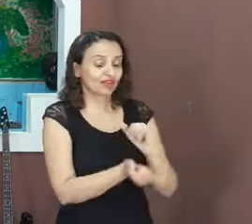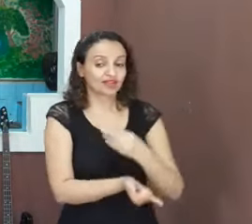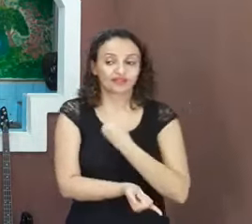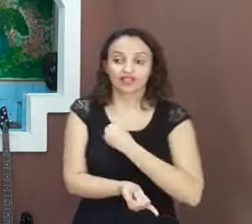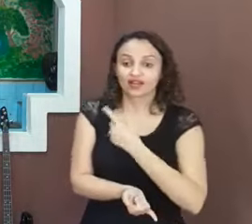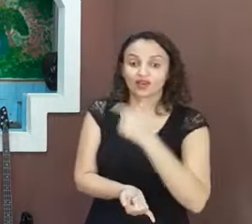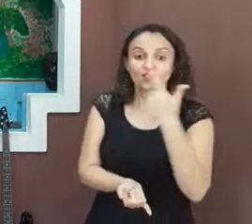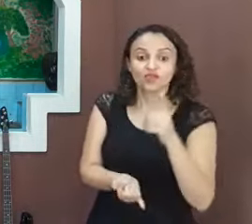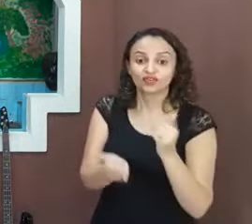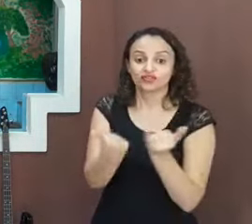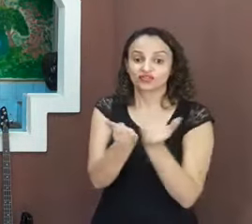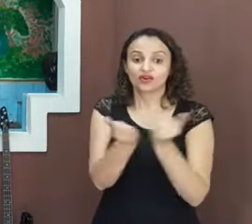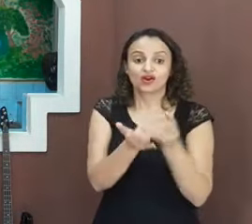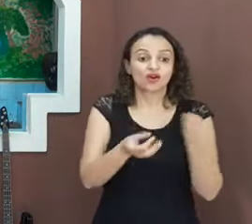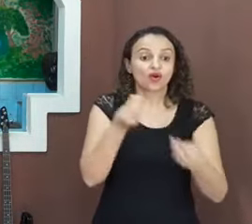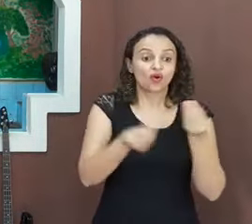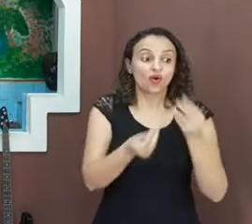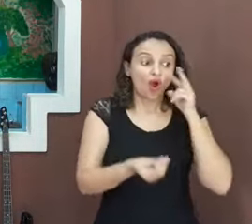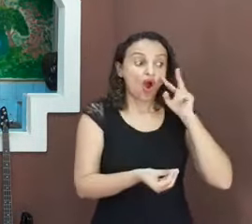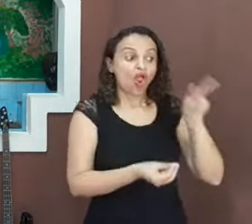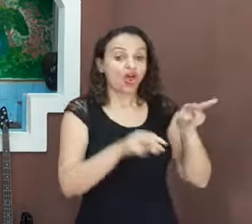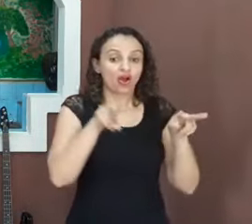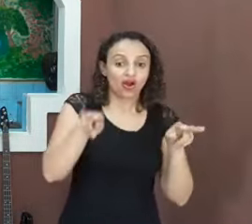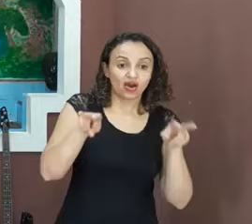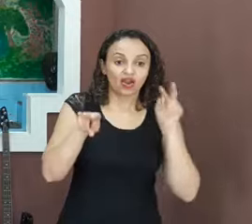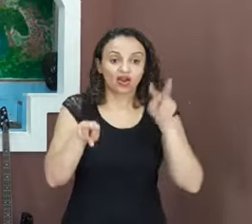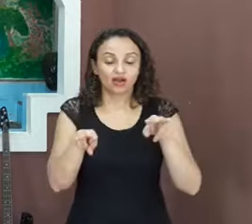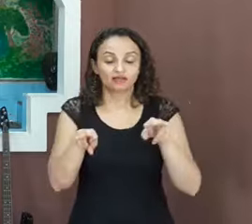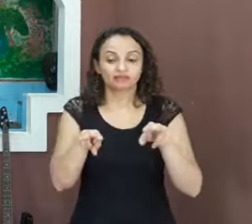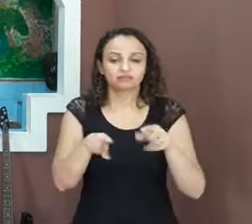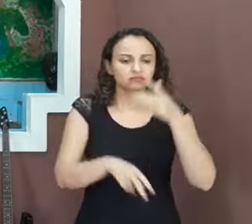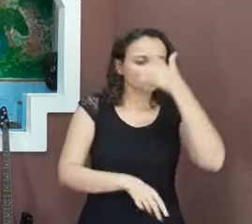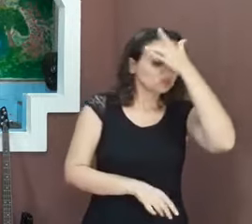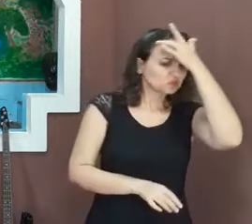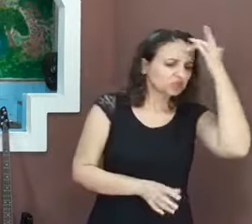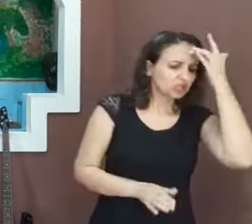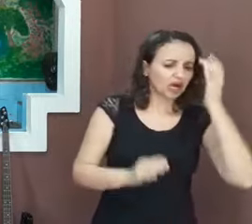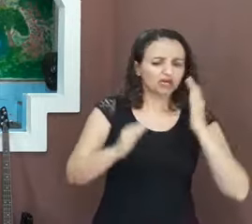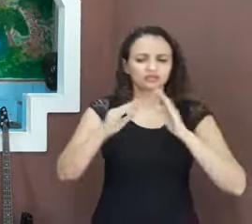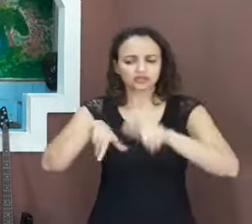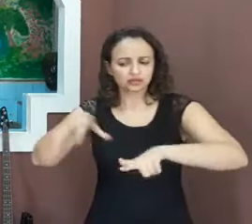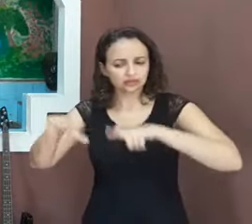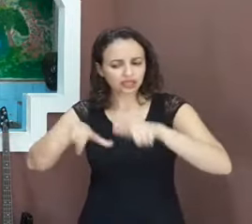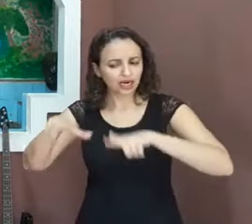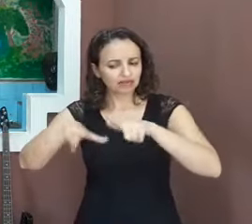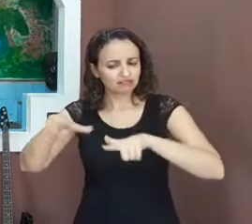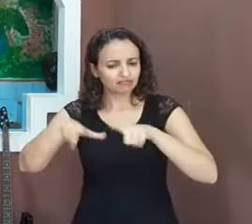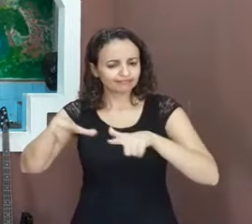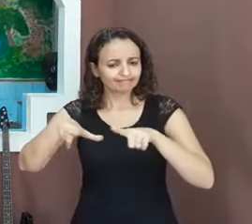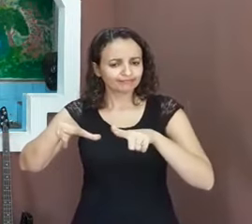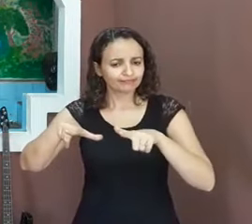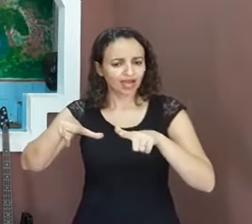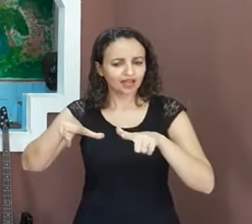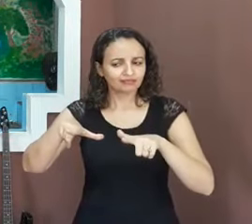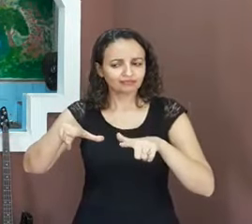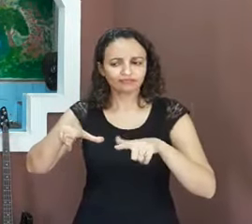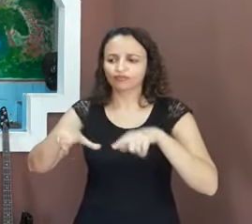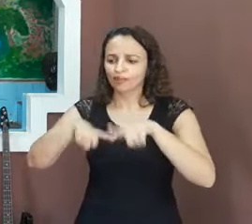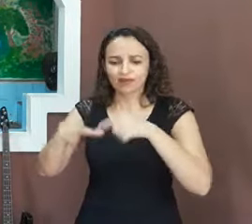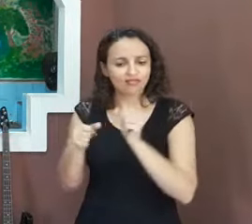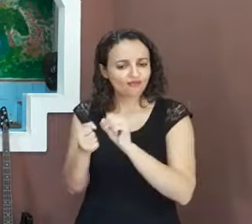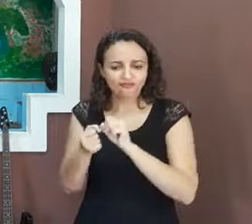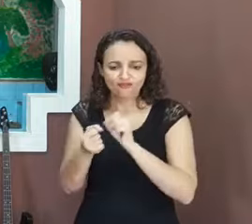tem isso, né? Como nós precisamos olhar para a palavra de Deus. Gente que lá no ambiente de trabalho, em vez de cuidar do trabalho, fica o quê? Cuidando